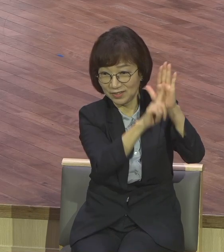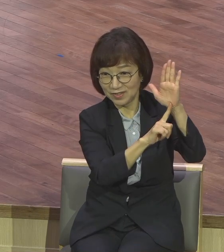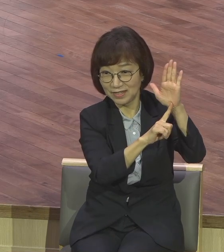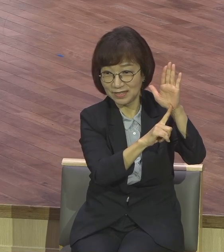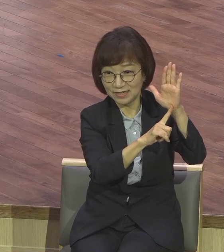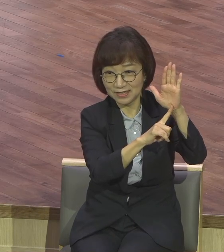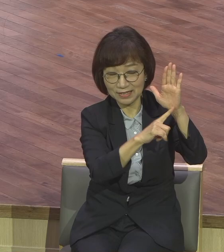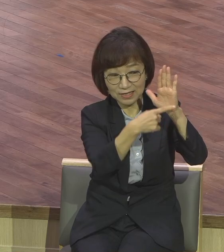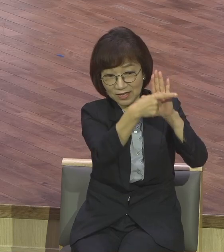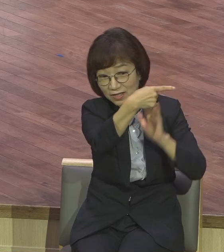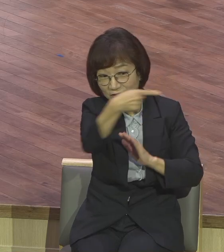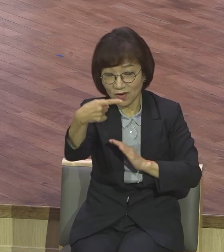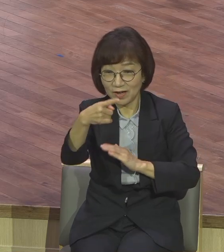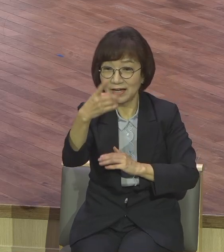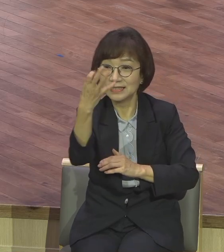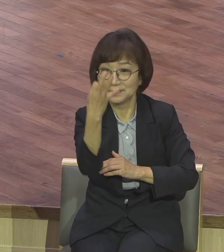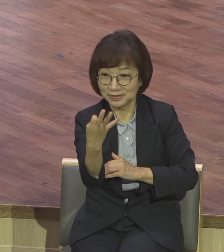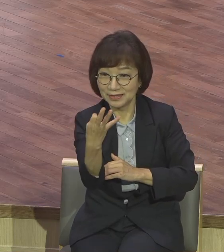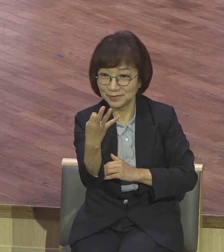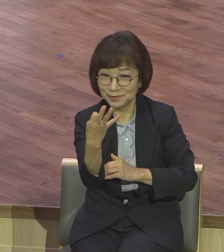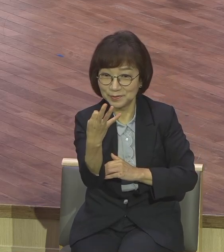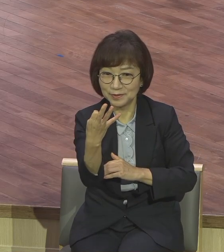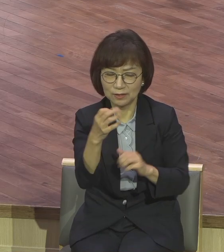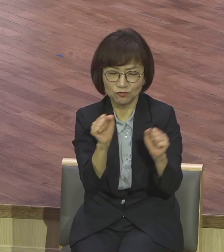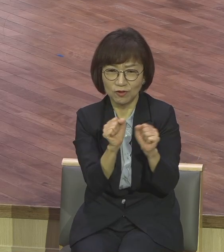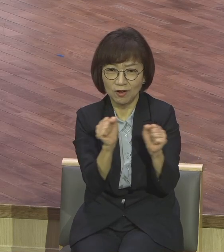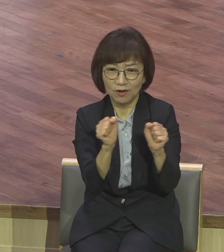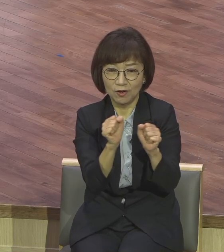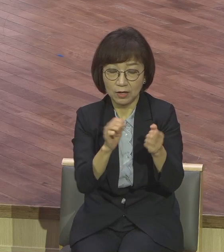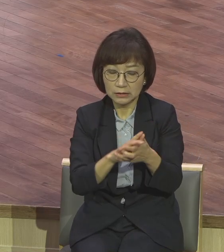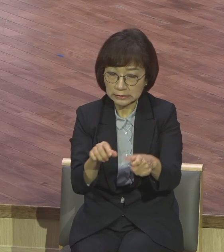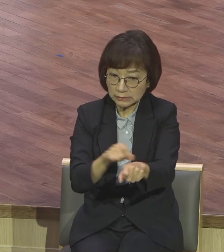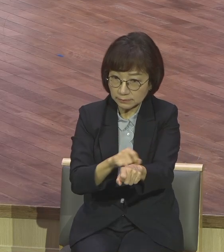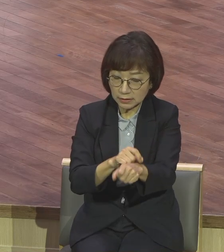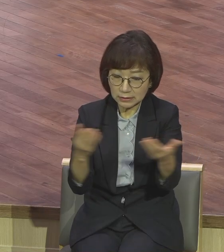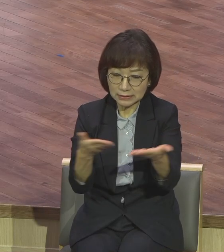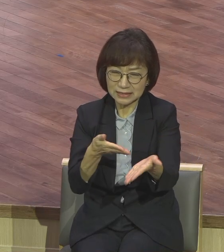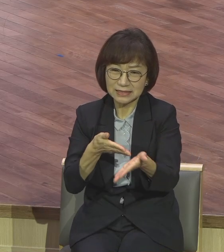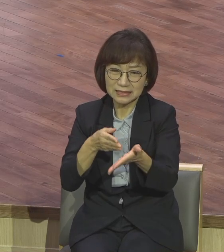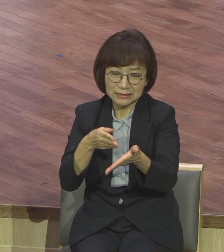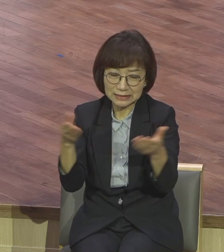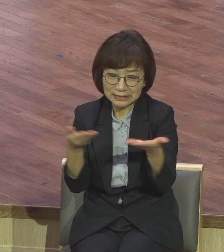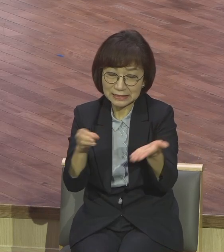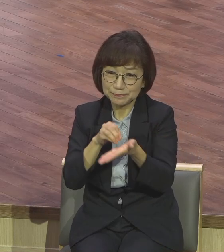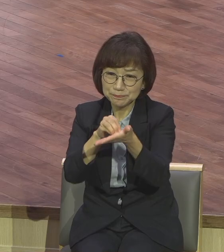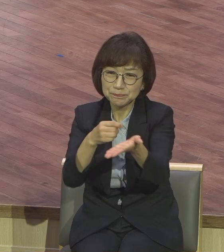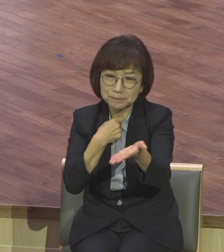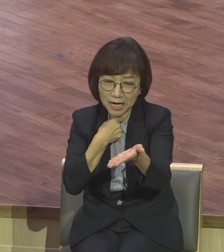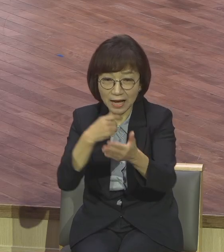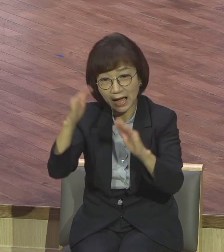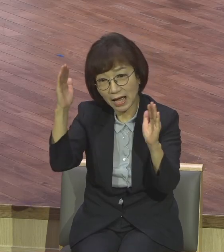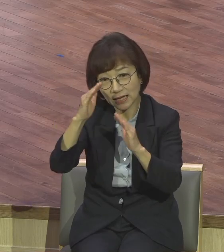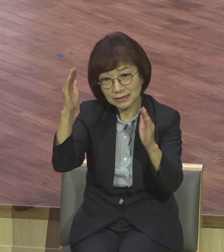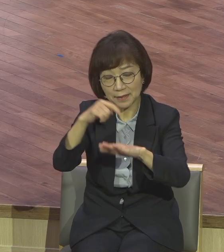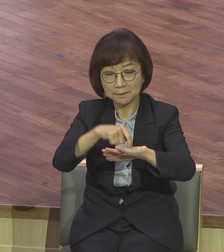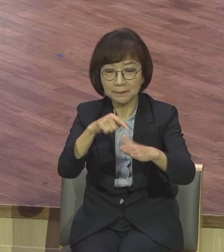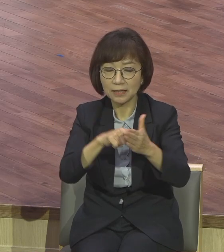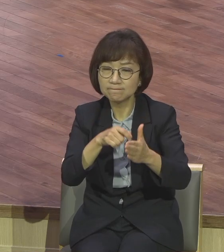14도였어요. 영하 14도. 특별히 취업을 준비하고 있는 취업생들의